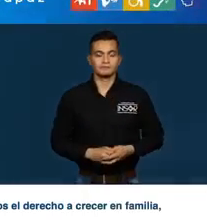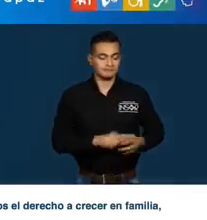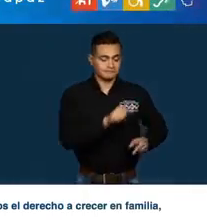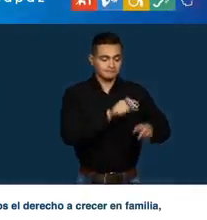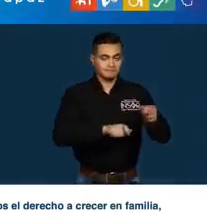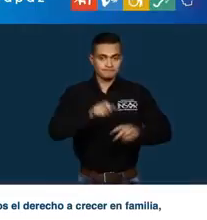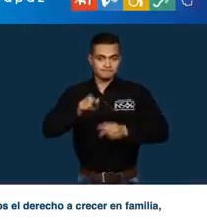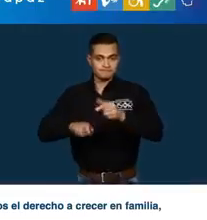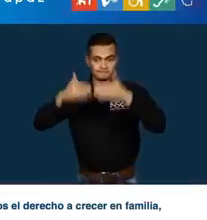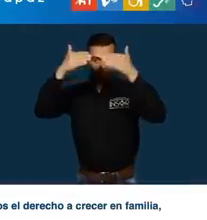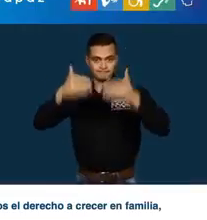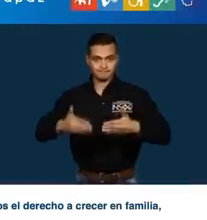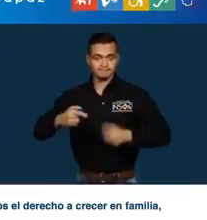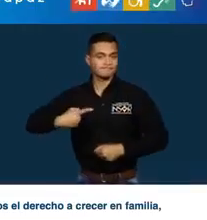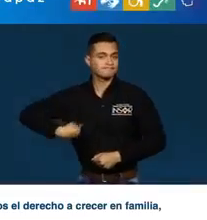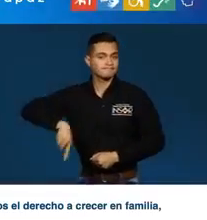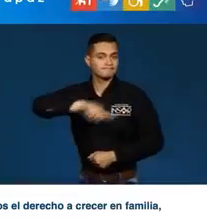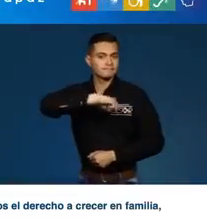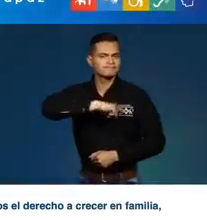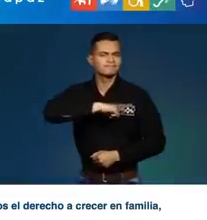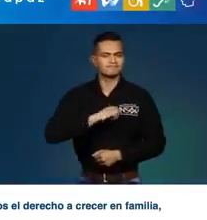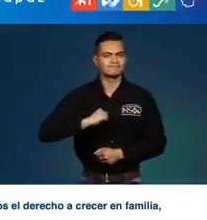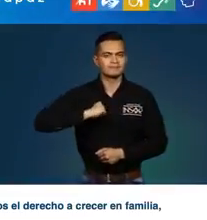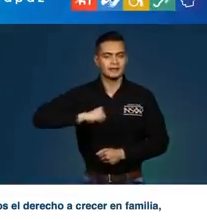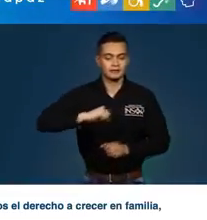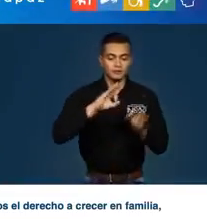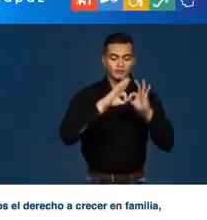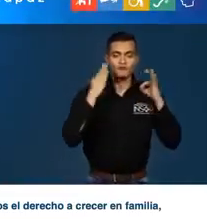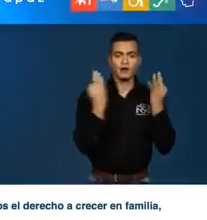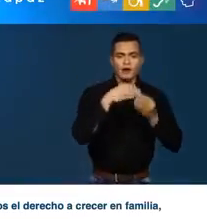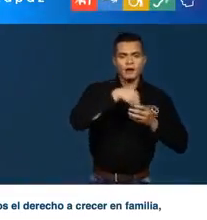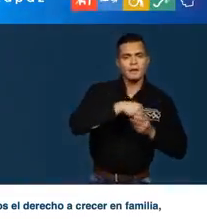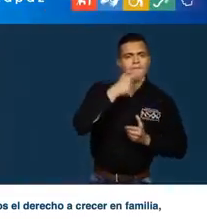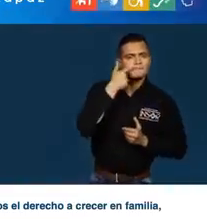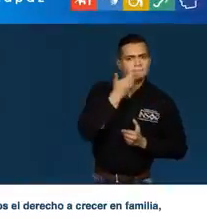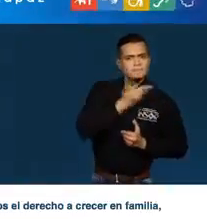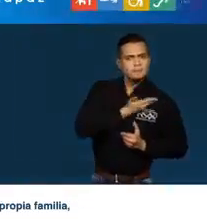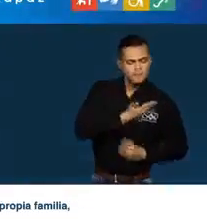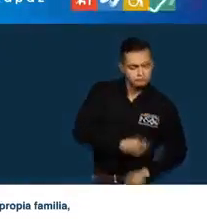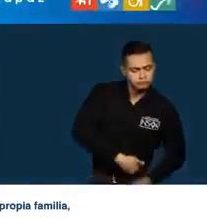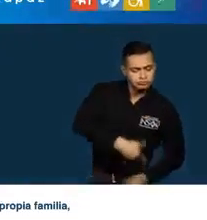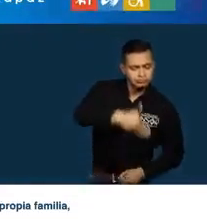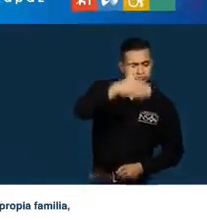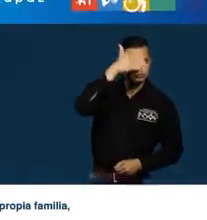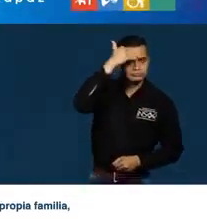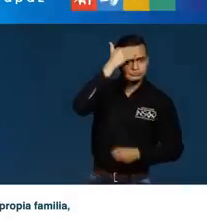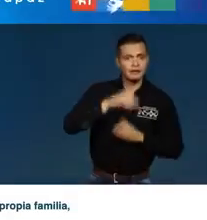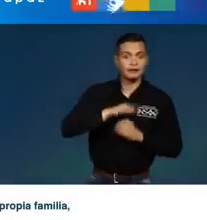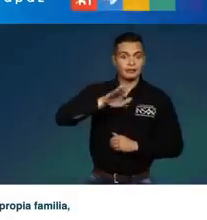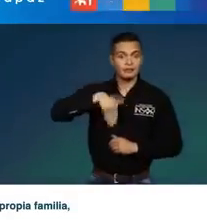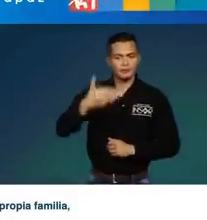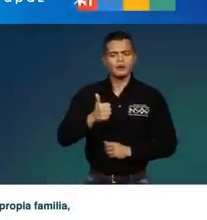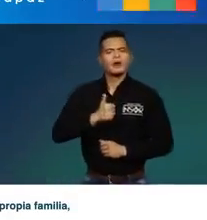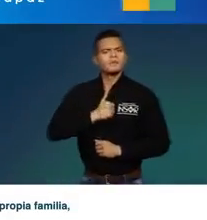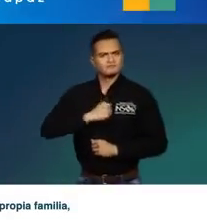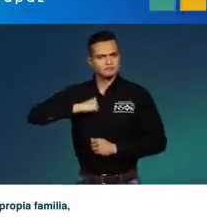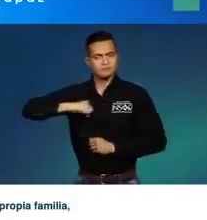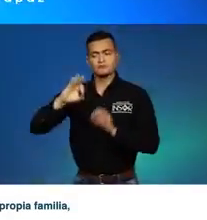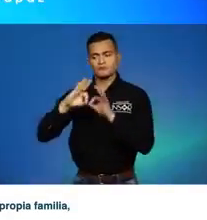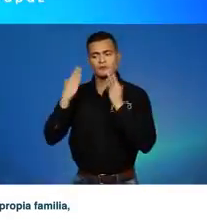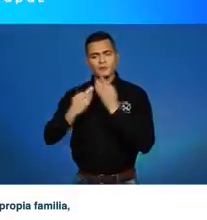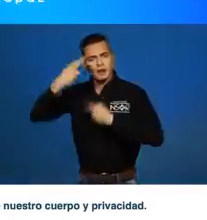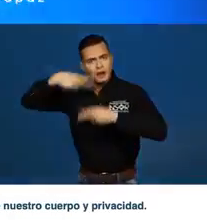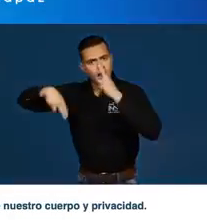Las personas con discapacidad tenemos el derecho a crecer en familia, a conformar nuestra propia